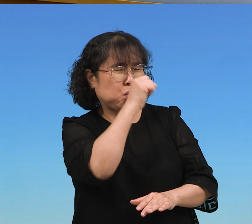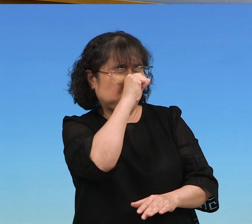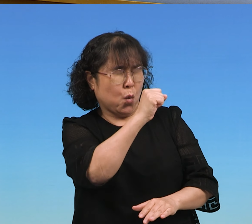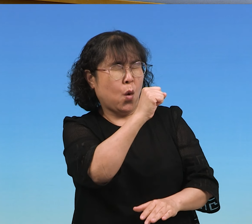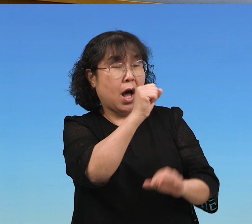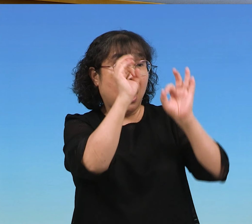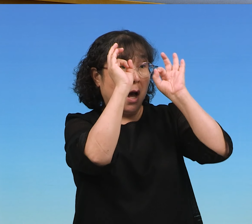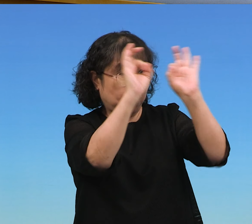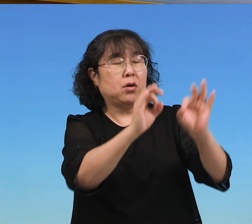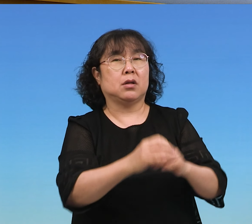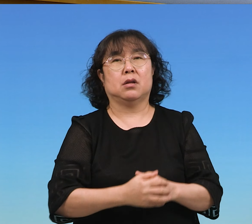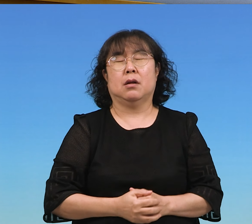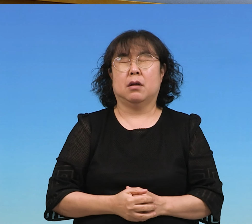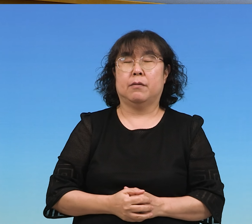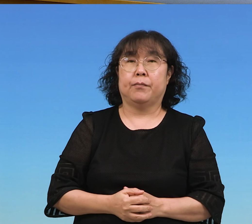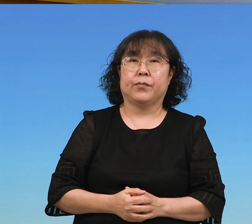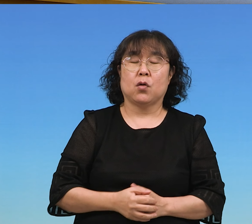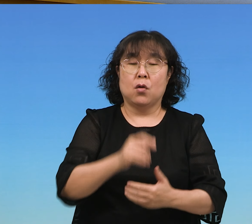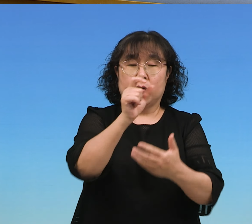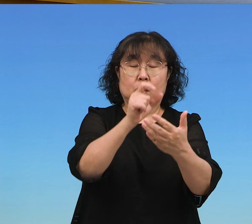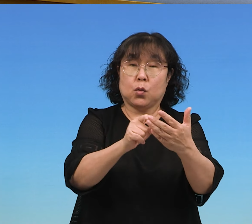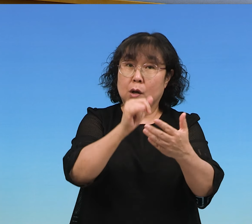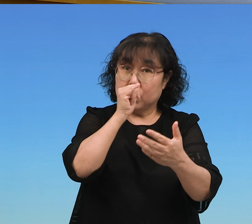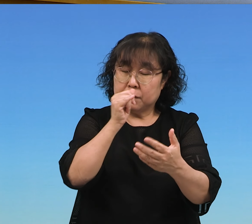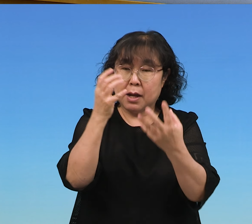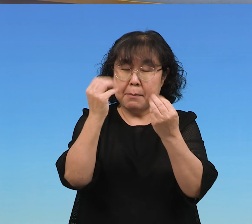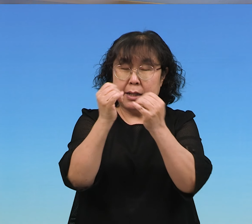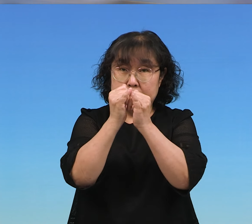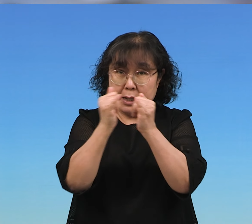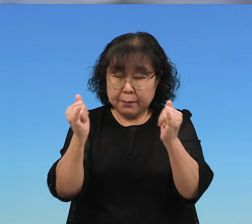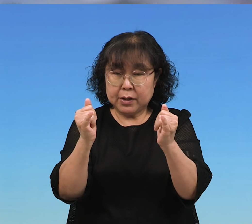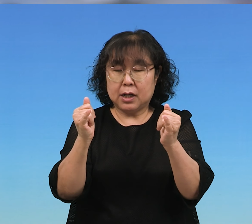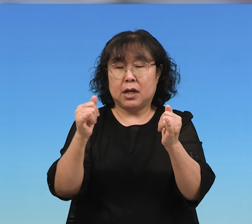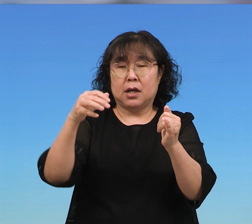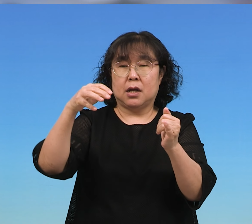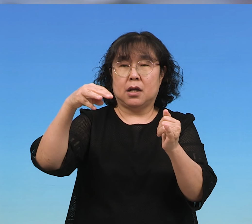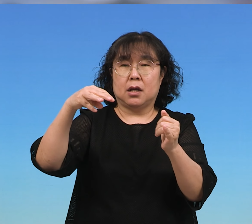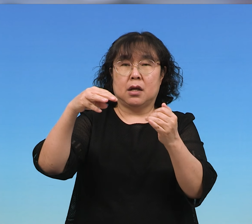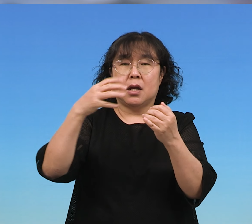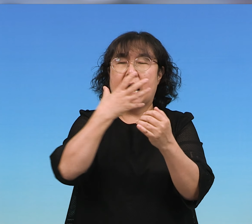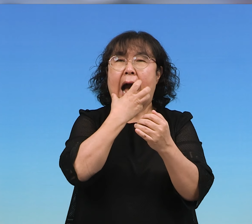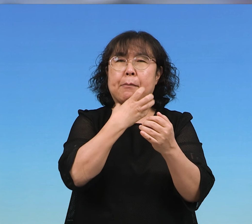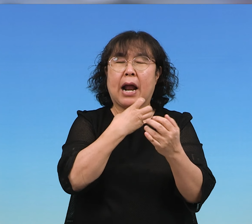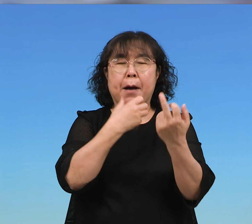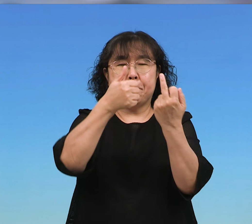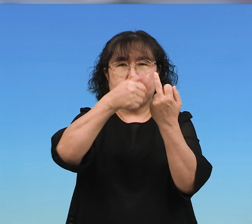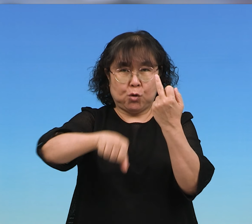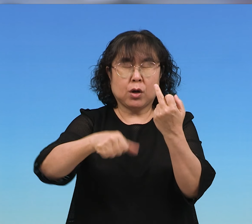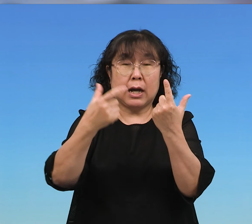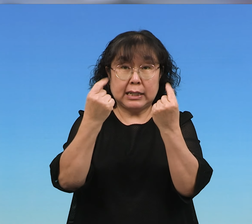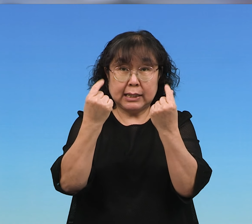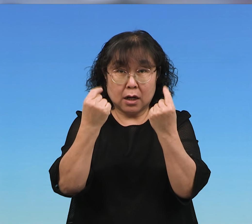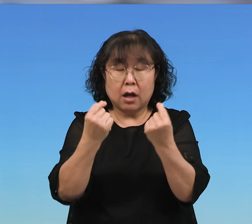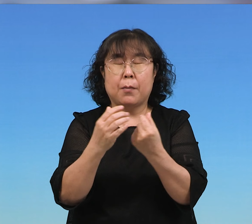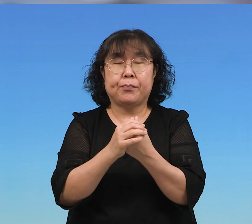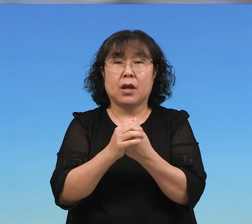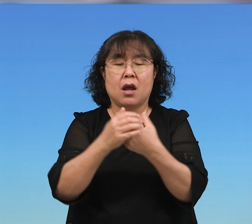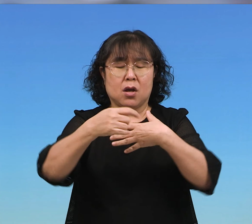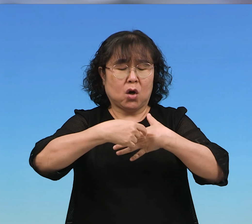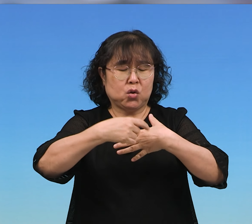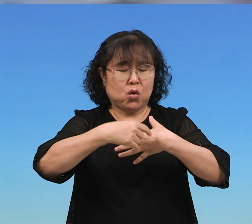같았더라. 여러분 많은 젊은이들이 지금 결혼을 할 때 이 롯과 같이 겉으로 보기 화려한 것만 보고